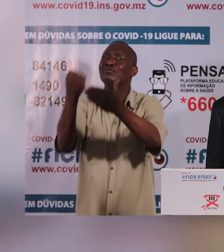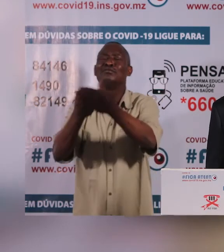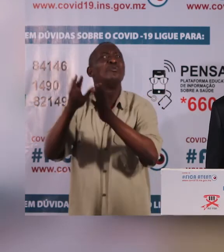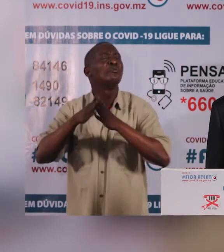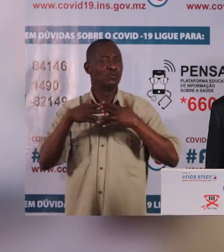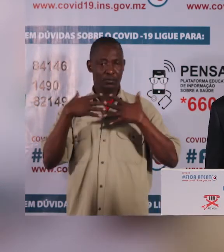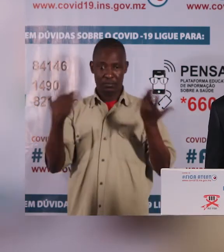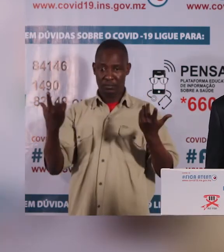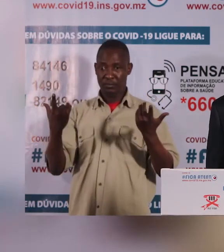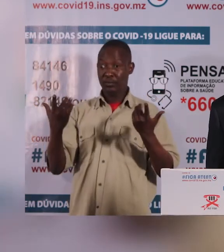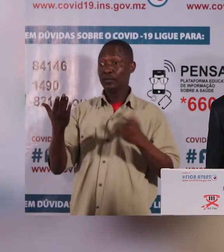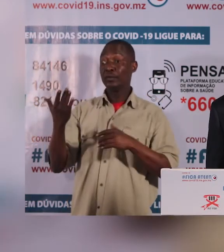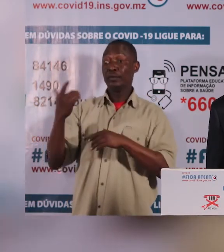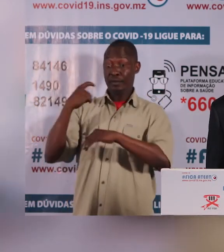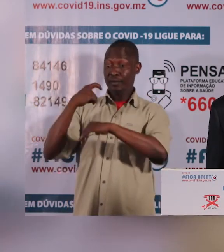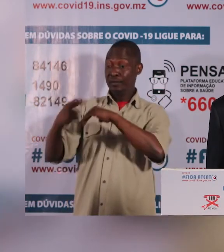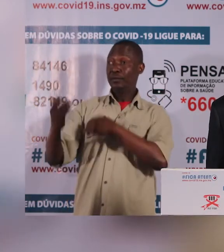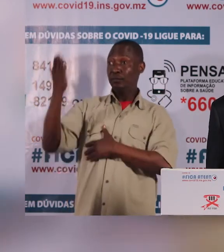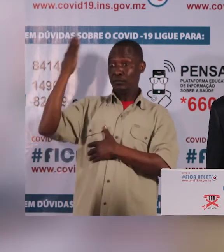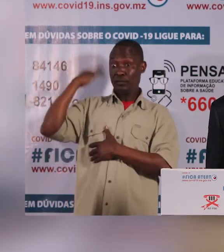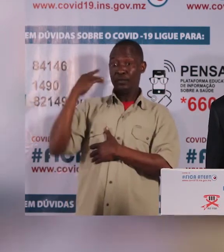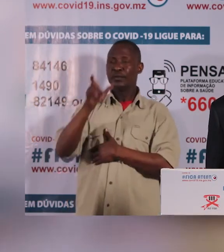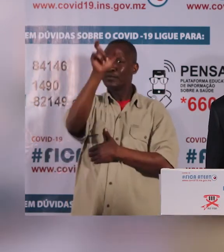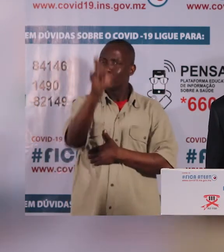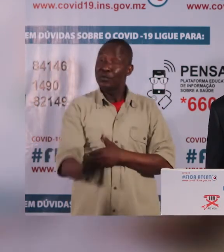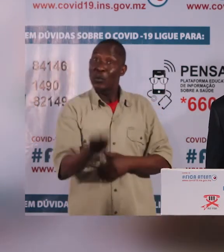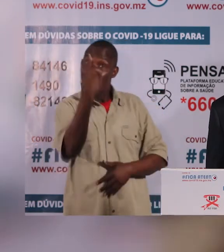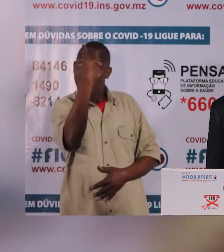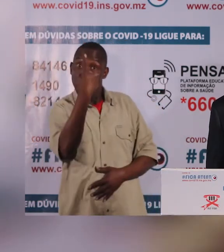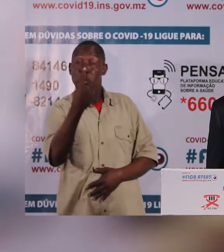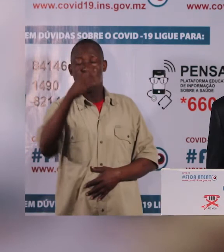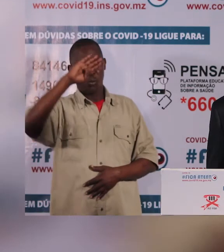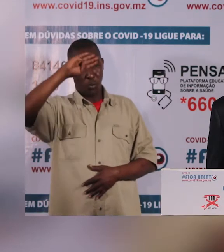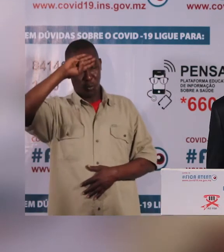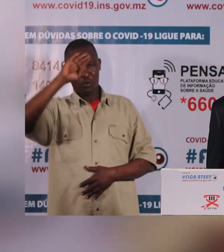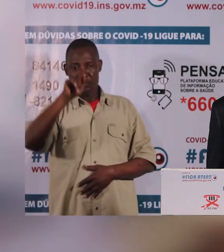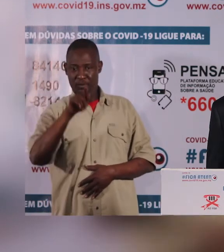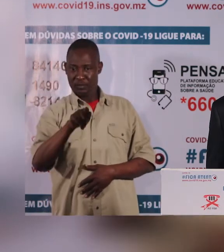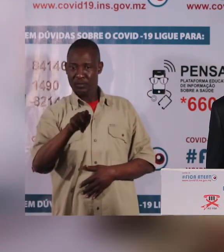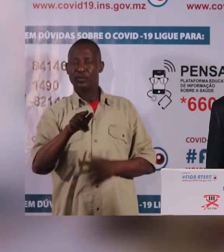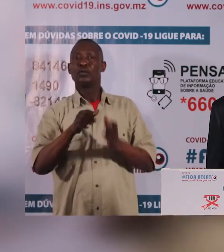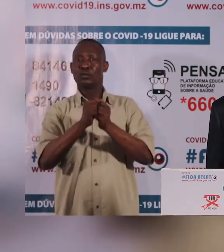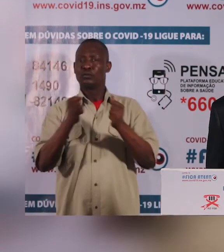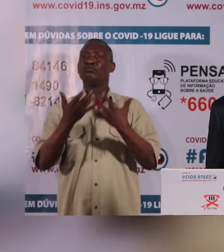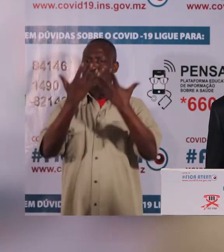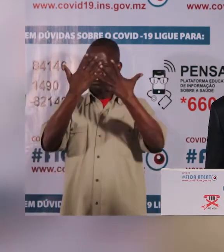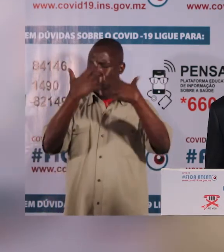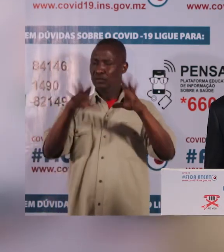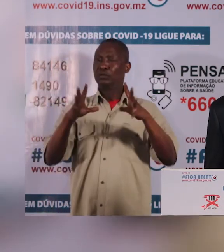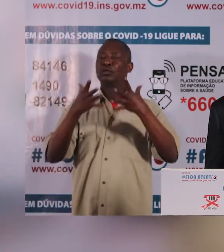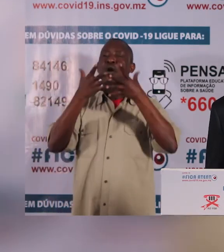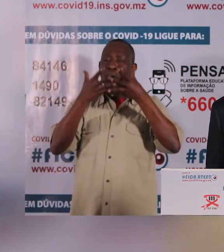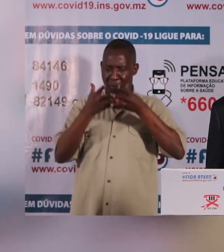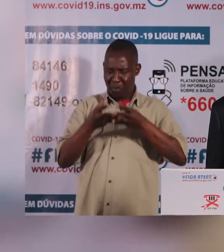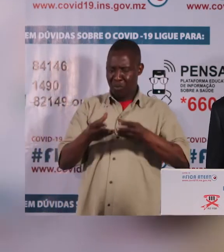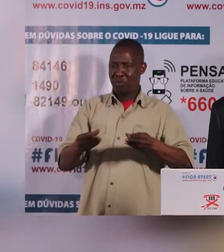isolamento. Este caso já teve alta, portanto, ele teve 2 resultados negativos no teste de PCR, portanto,